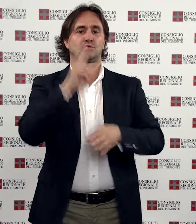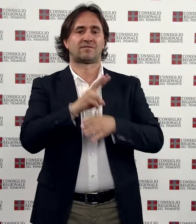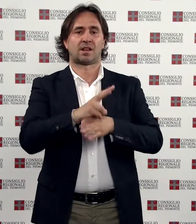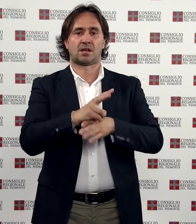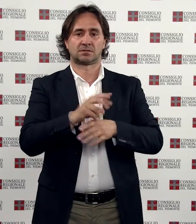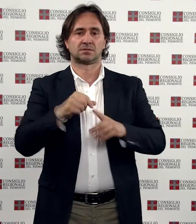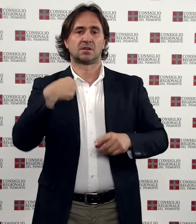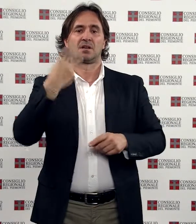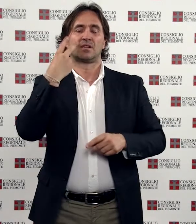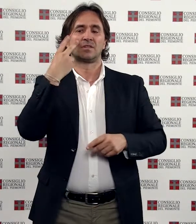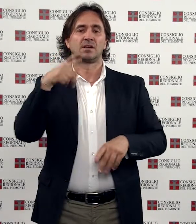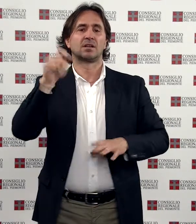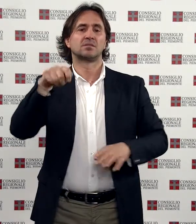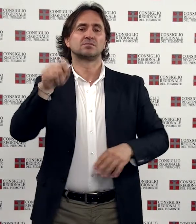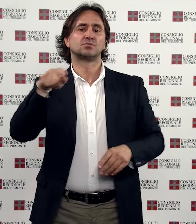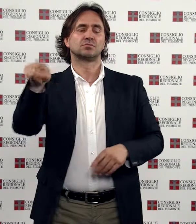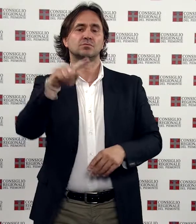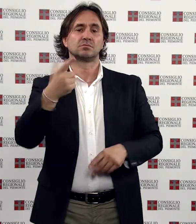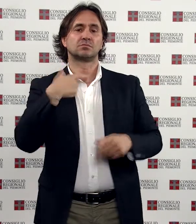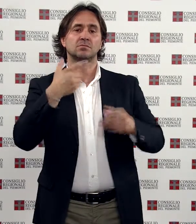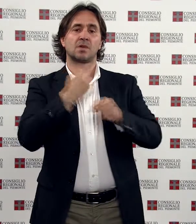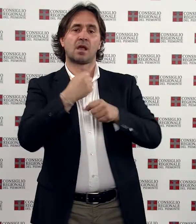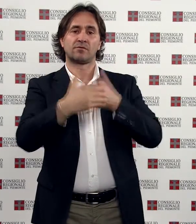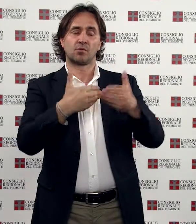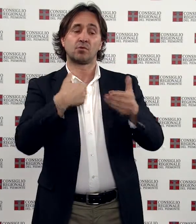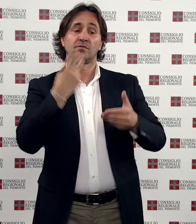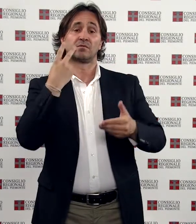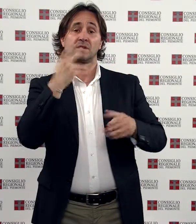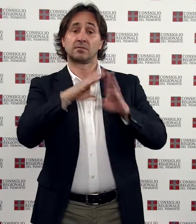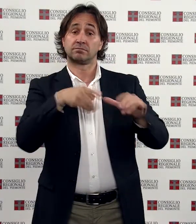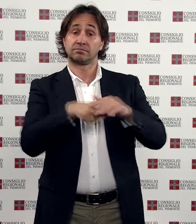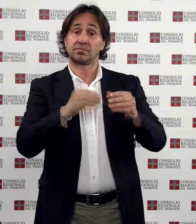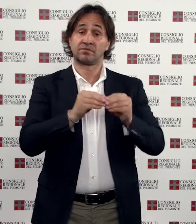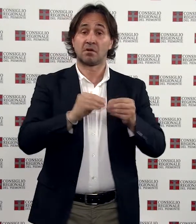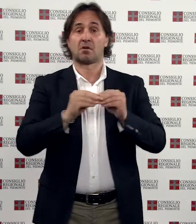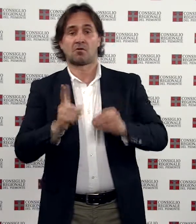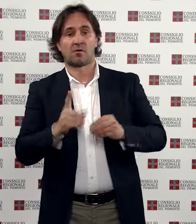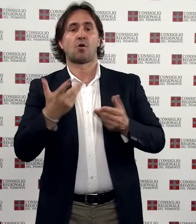nel rispetto del lavoro dei magistrati, se e come procedere nella realizzazione dell'opera.